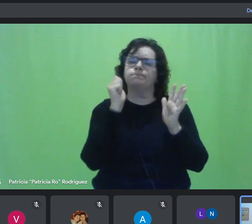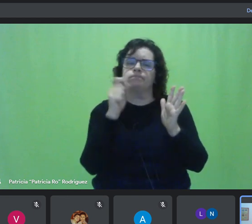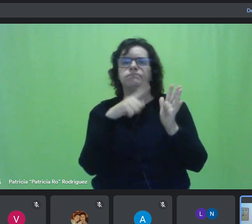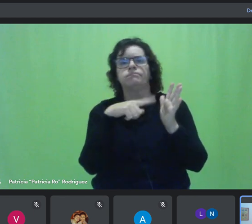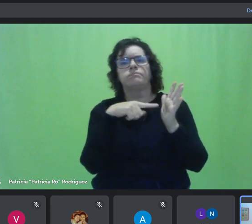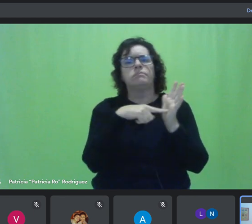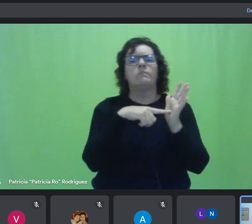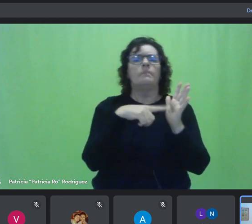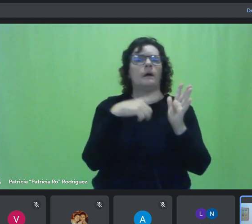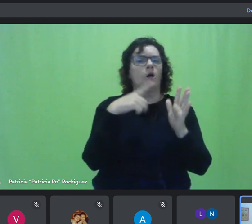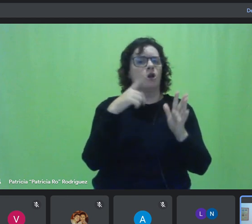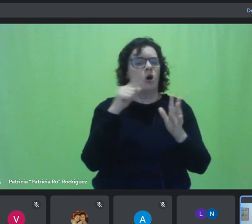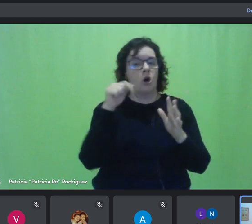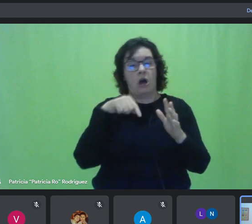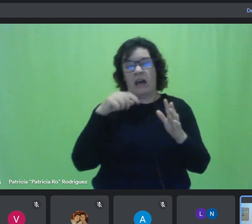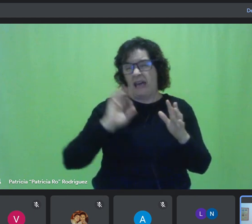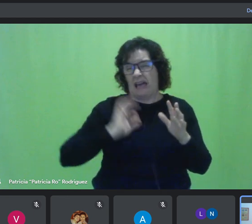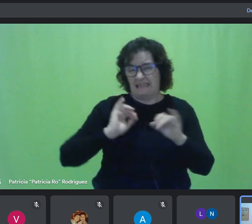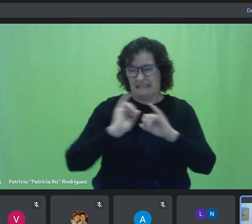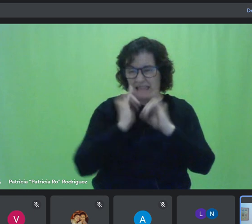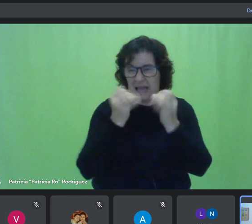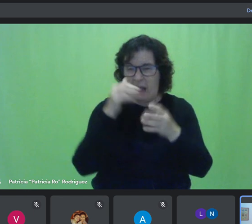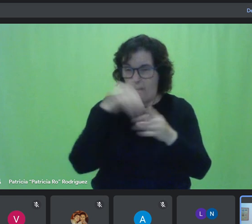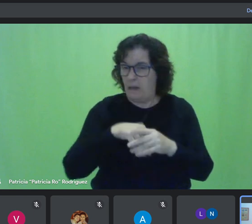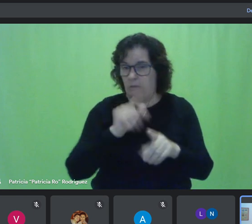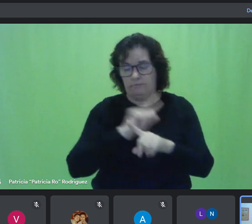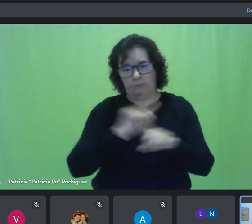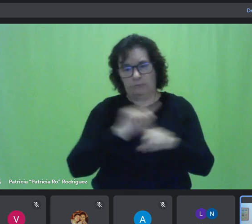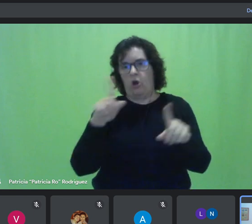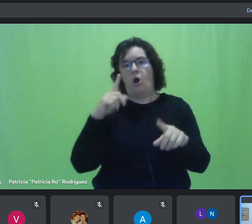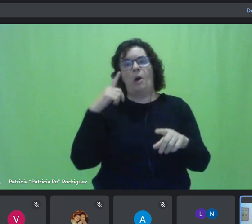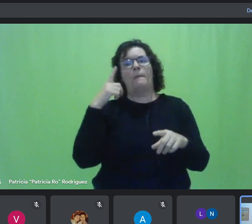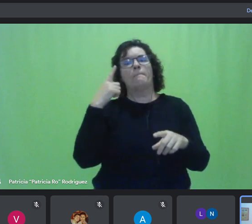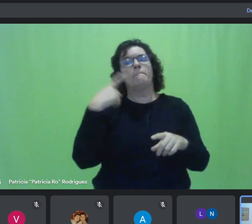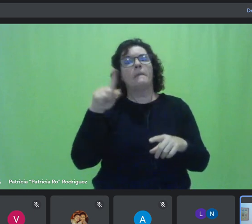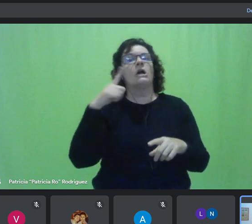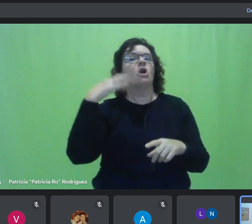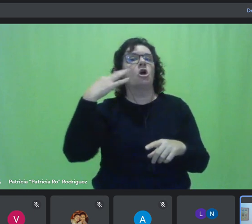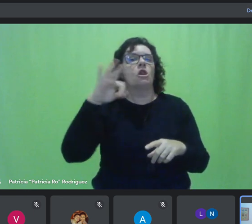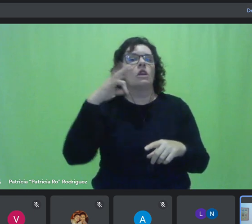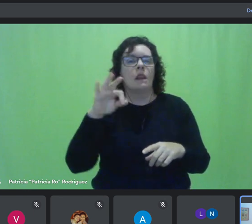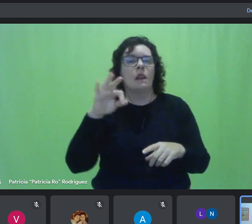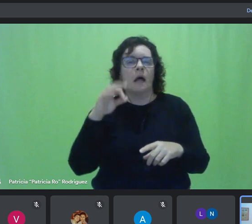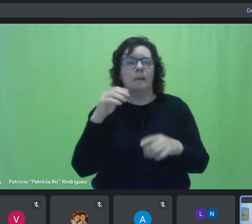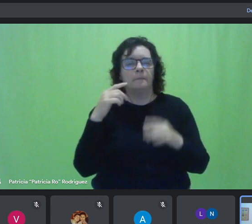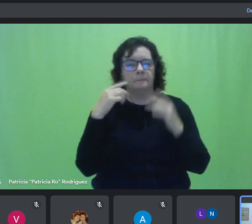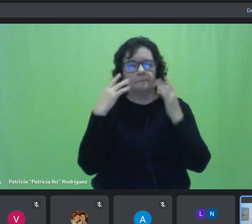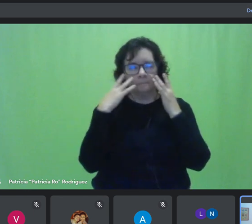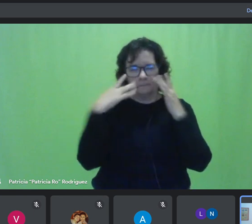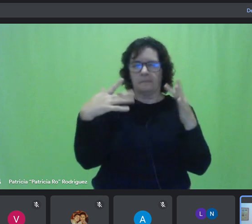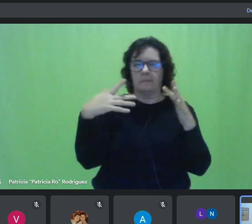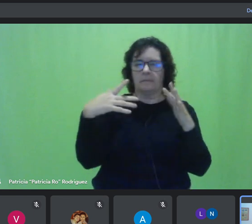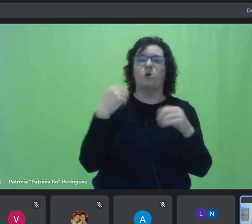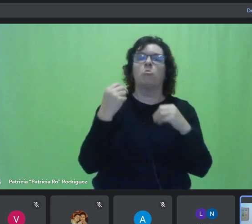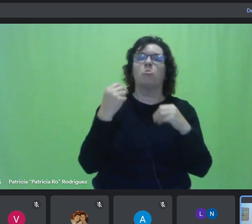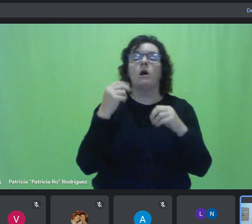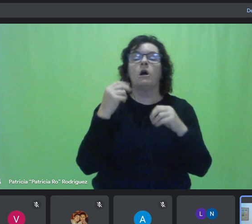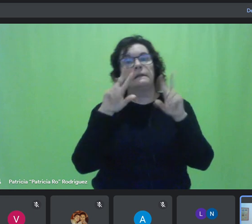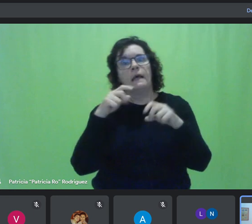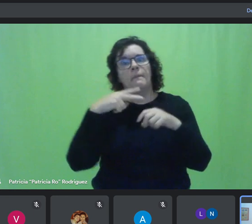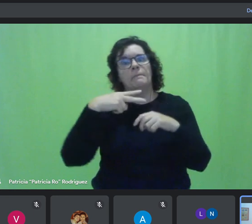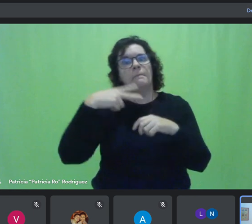en cuenta a la hora de leer, porque tienen que ver con los verbos o con temas que vamos a ver más adelante, pero